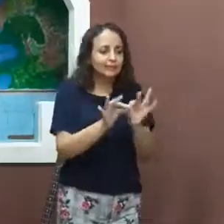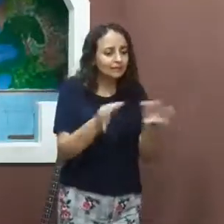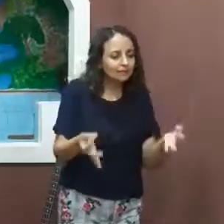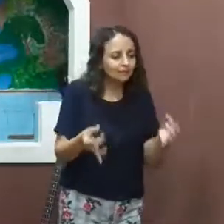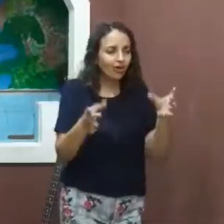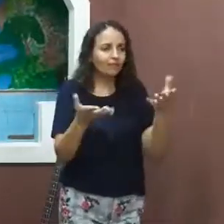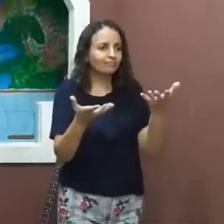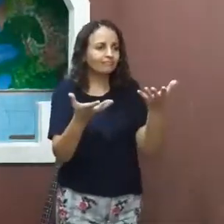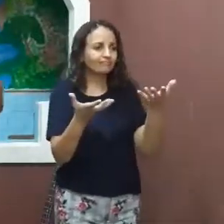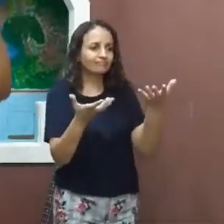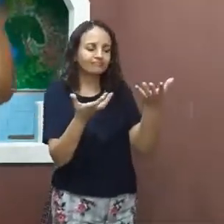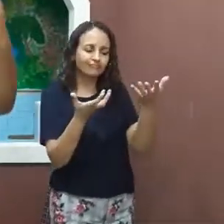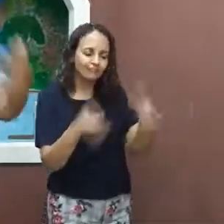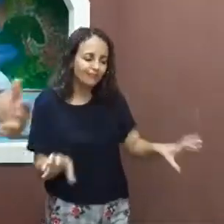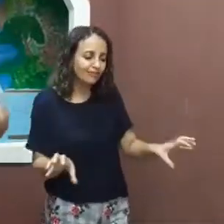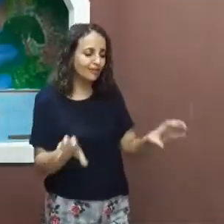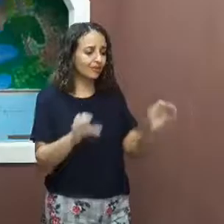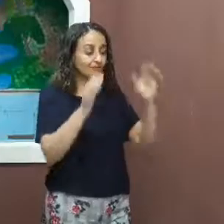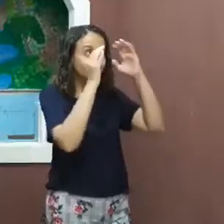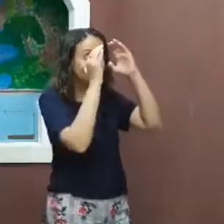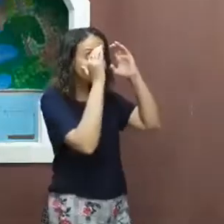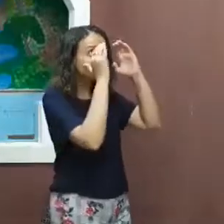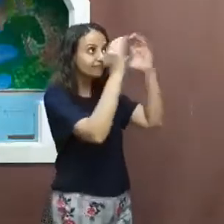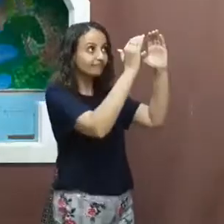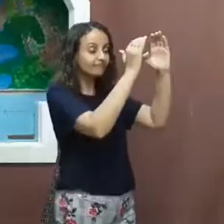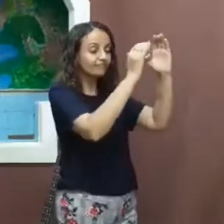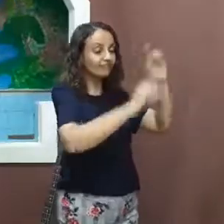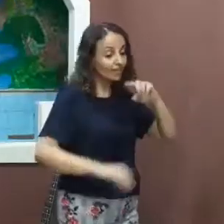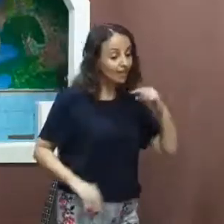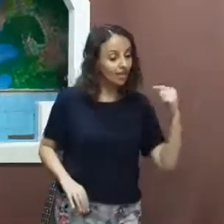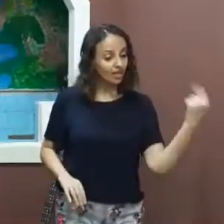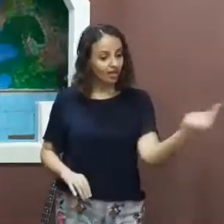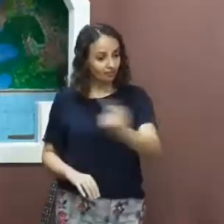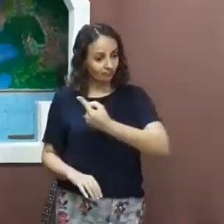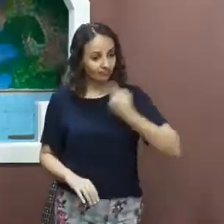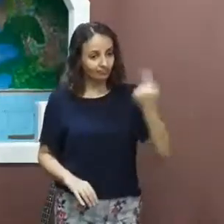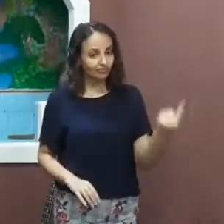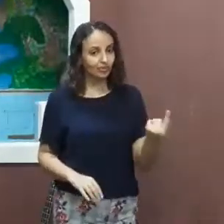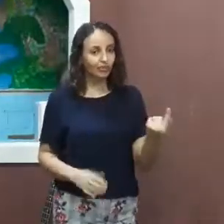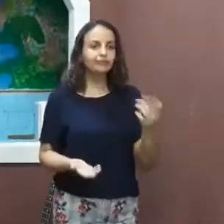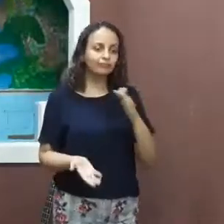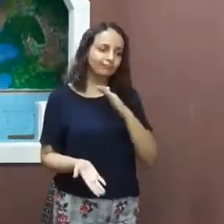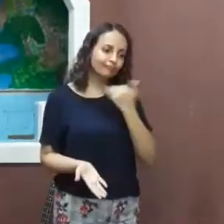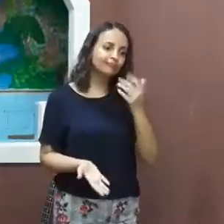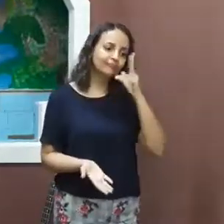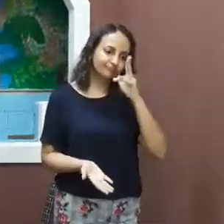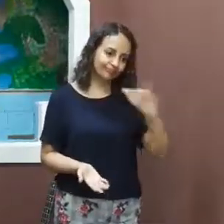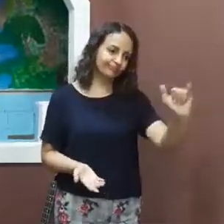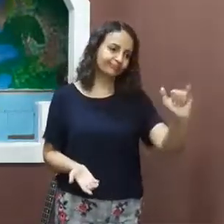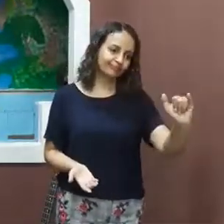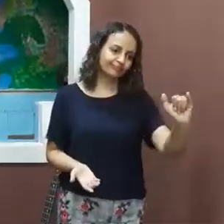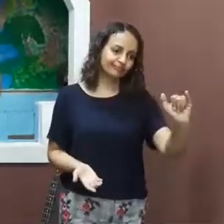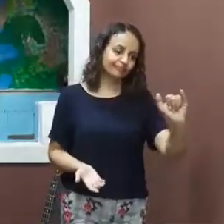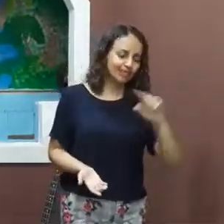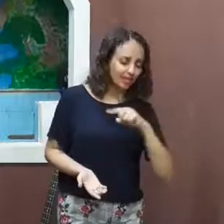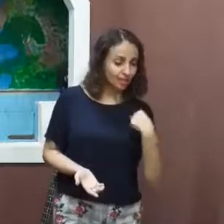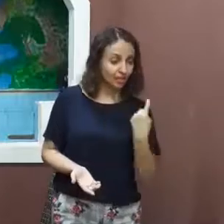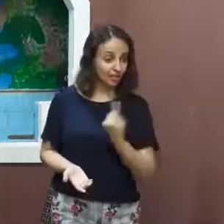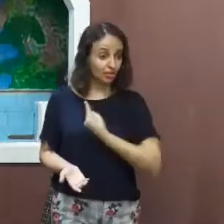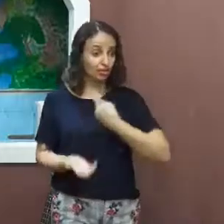simplesmente porque nós somos finitos, porque nós somos perenes, porque nós somos como